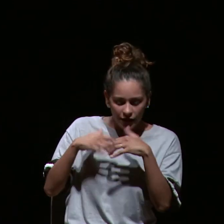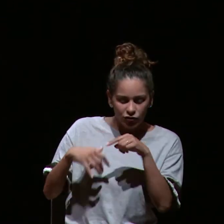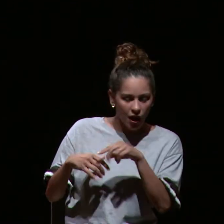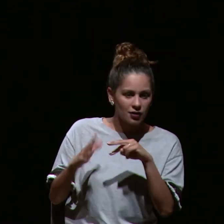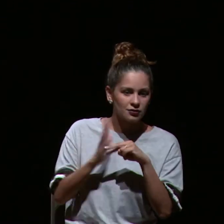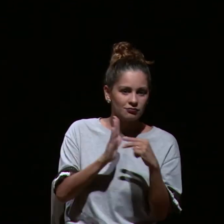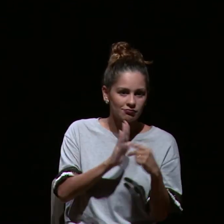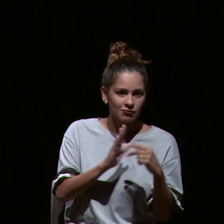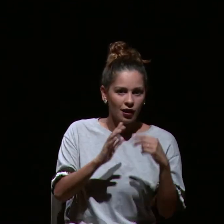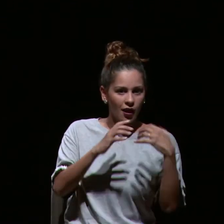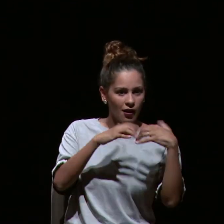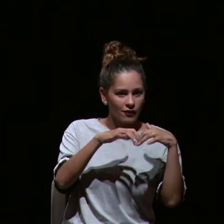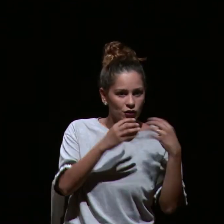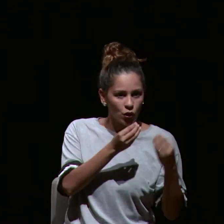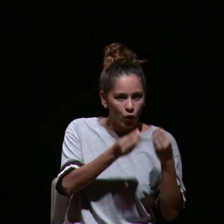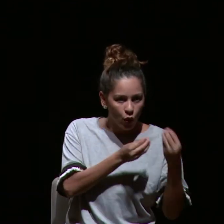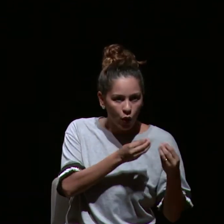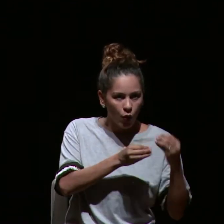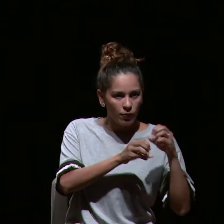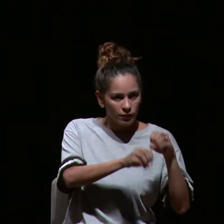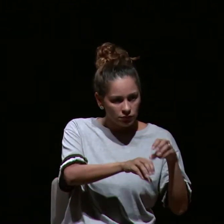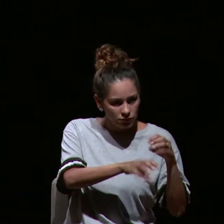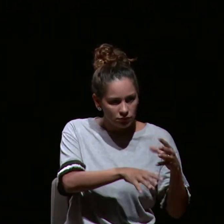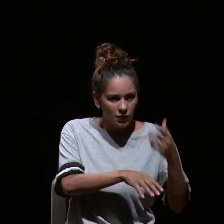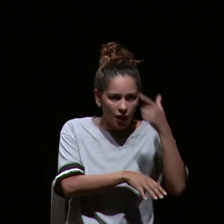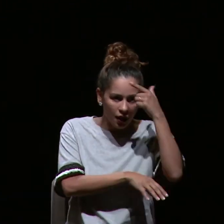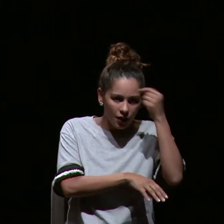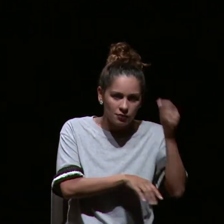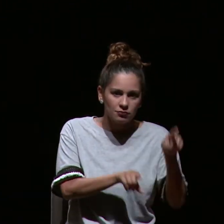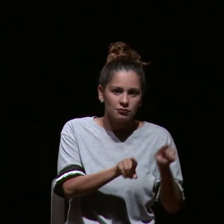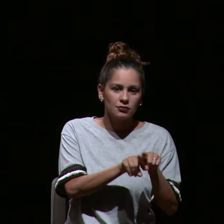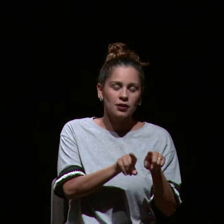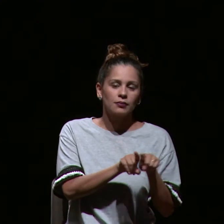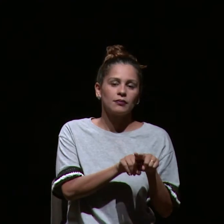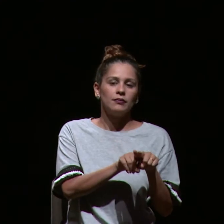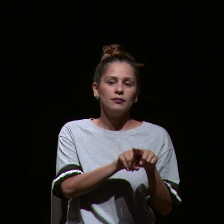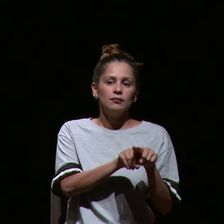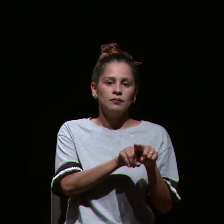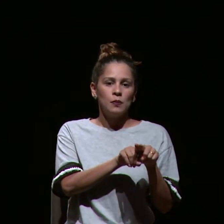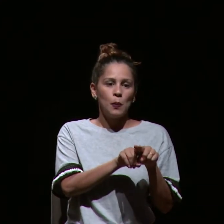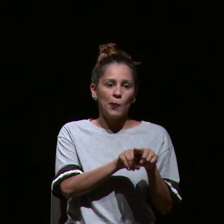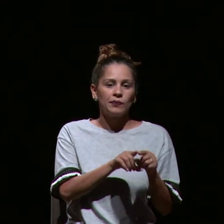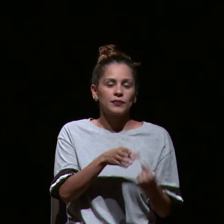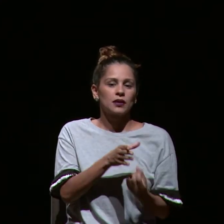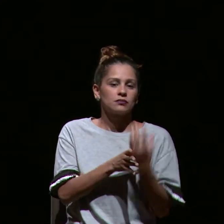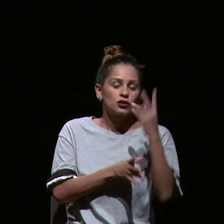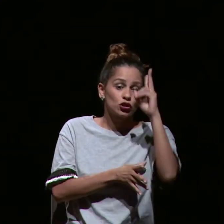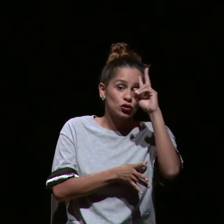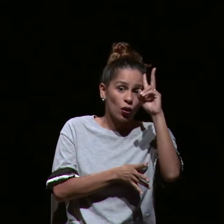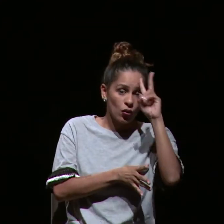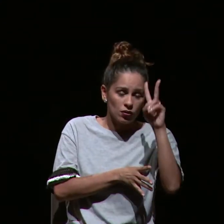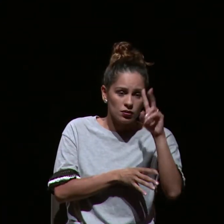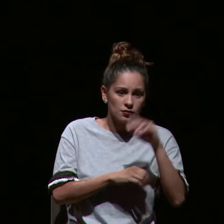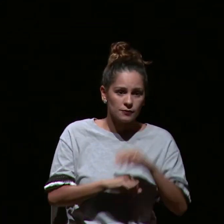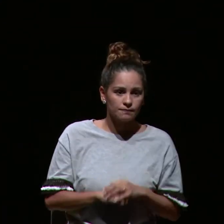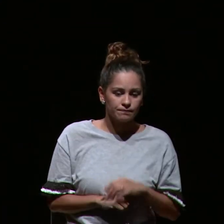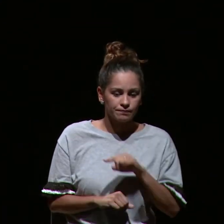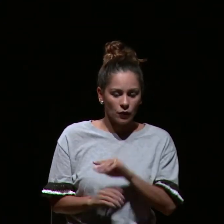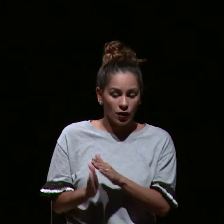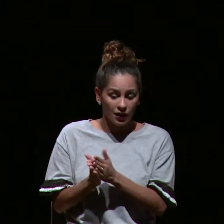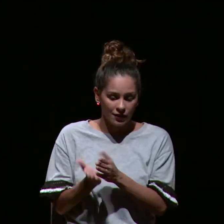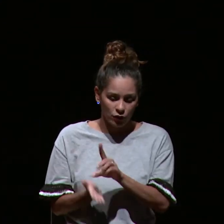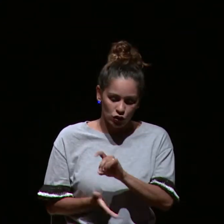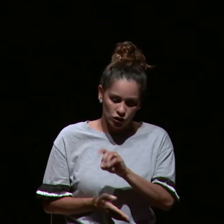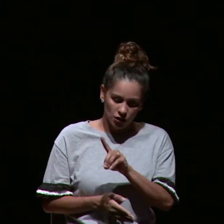escolar, políticas de financiamento para a educação, concepções de história e de educação. O livro didático é uma amostra